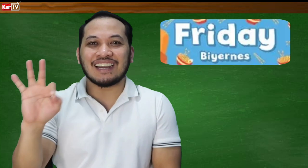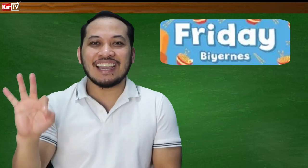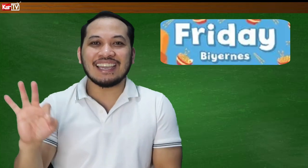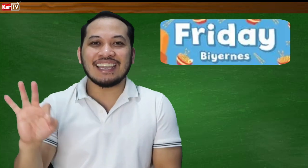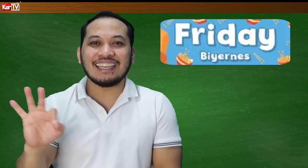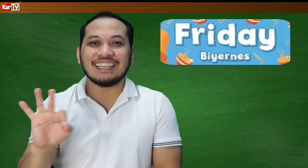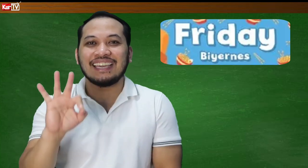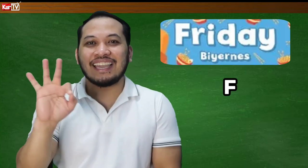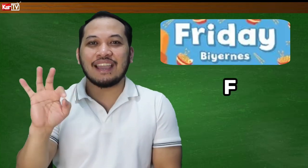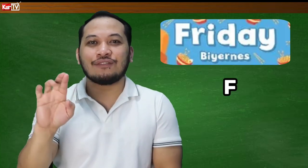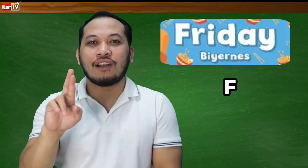Yeah.